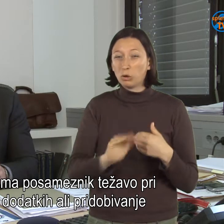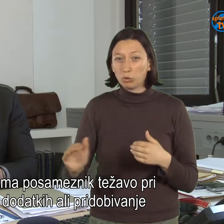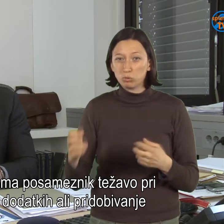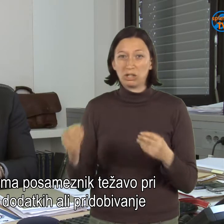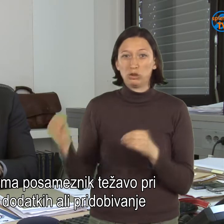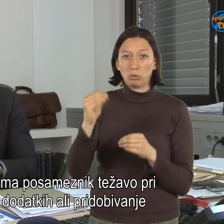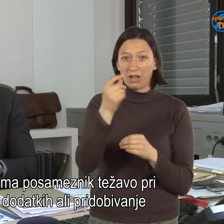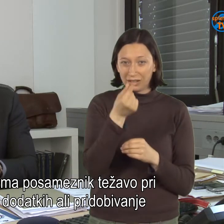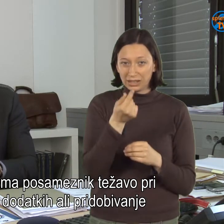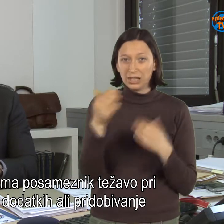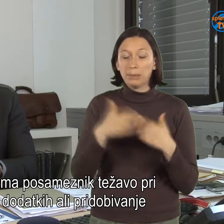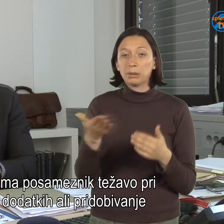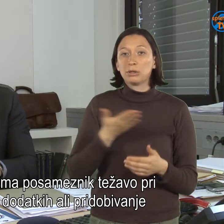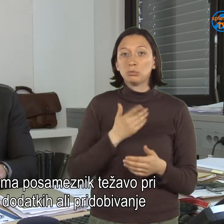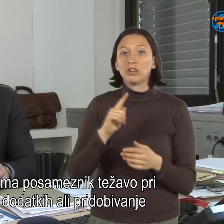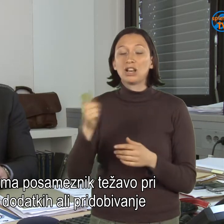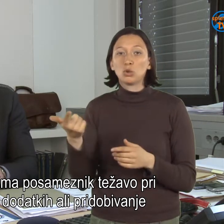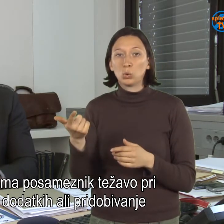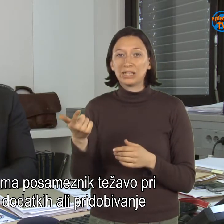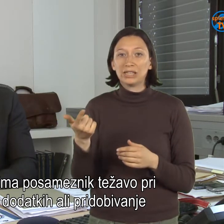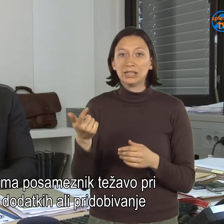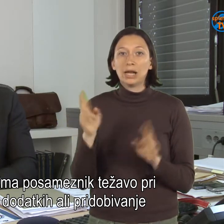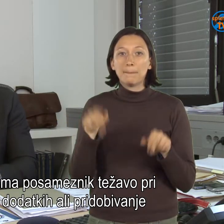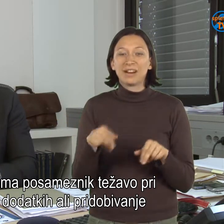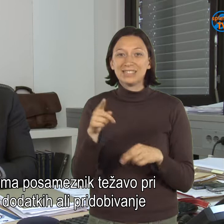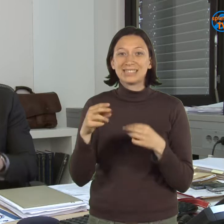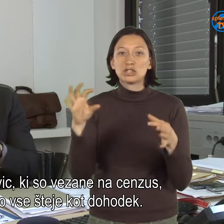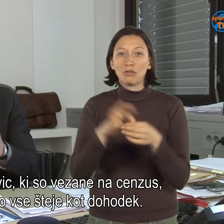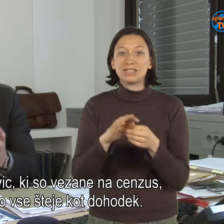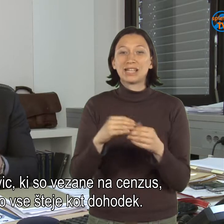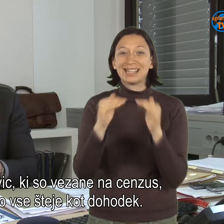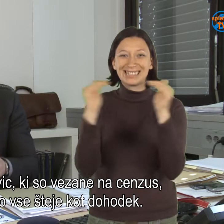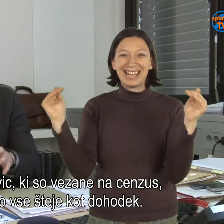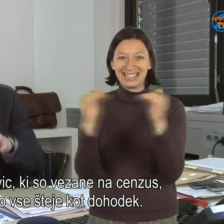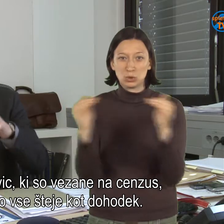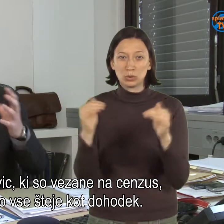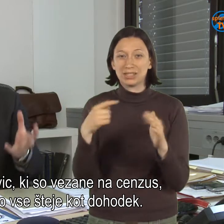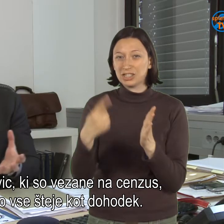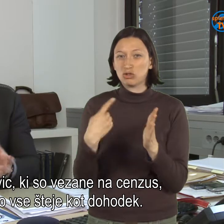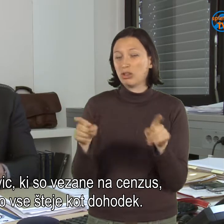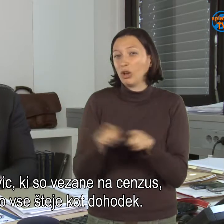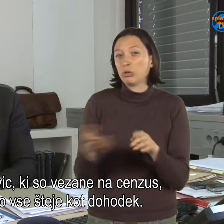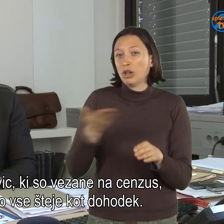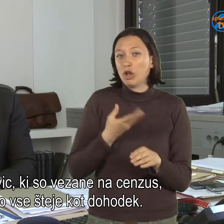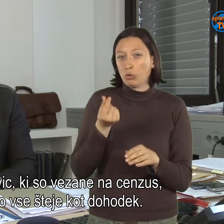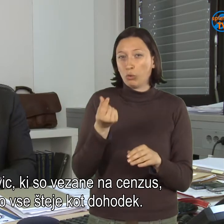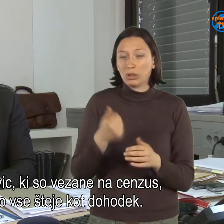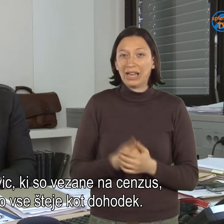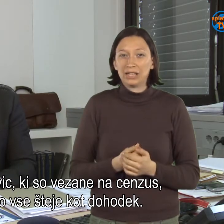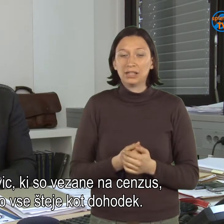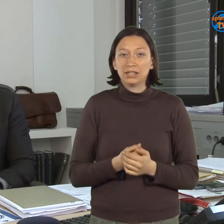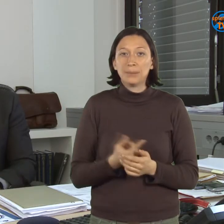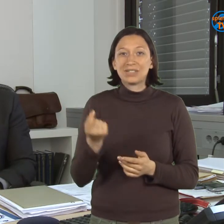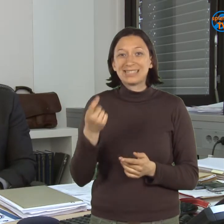pri otroških dodatkih, pri pridobivanju drugih pravic, ki so vezane na cenzus, ker se to vse šteje kot nek